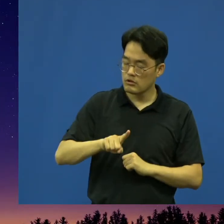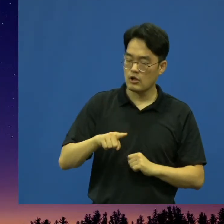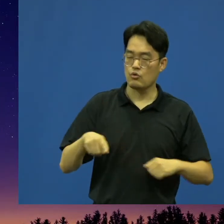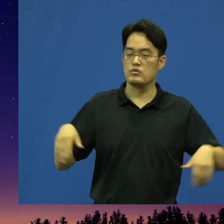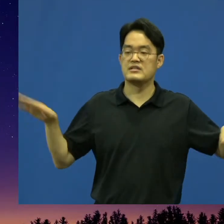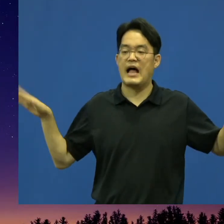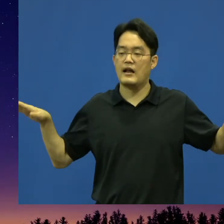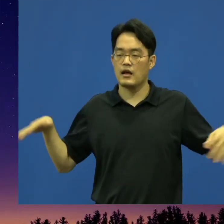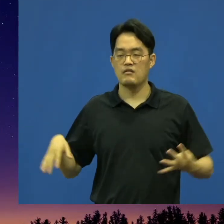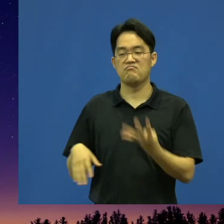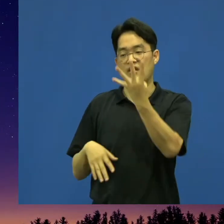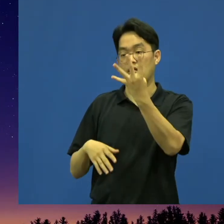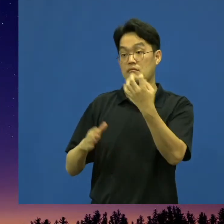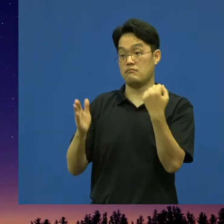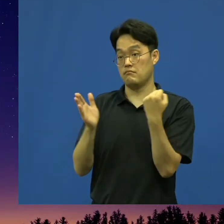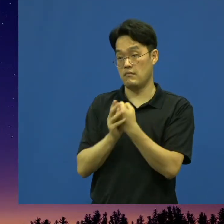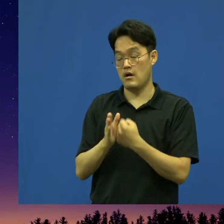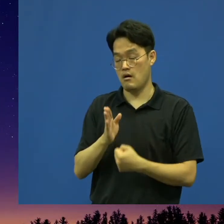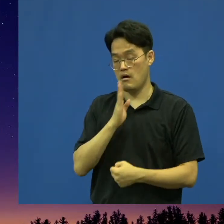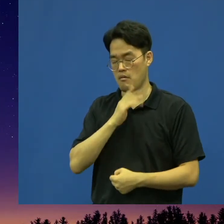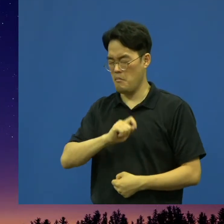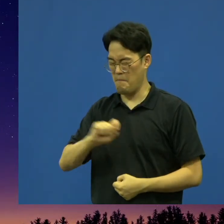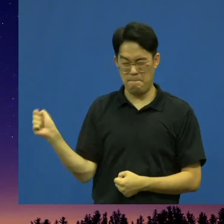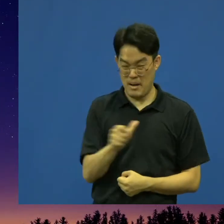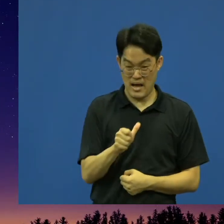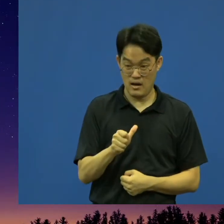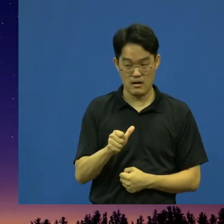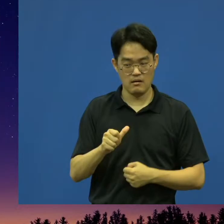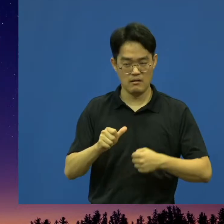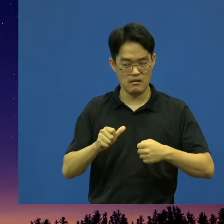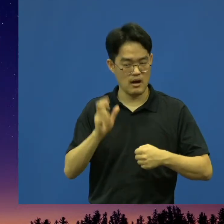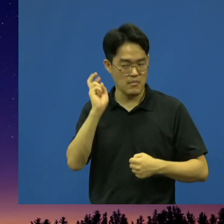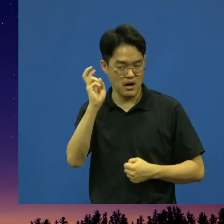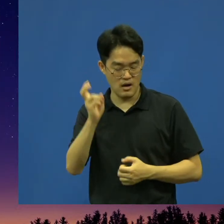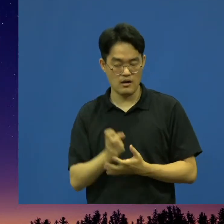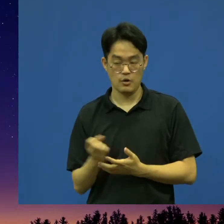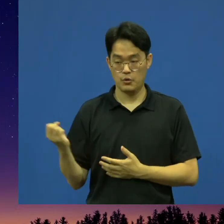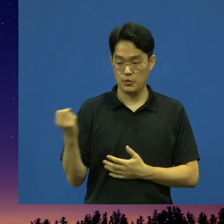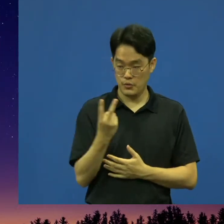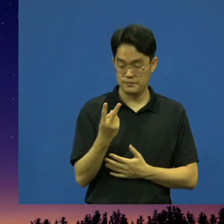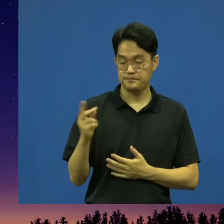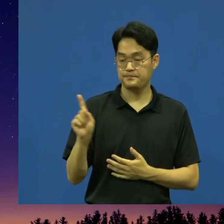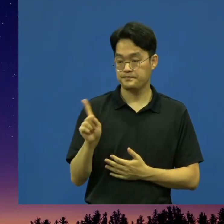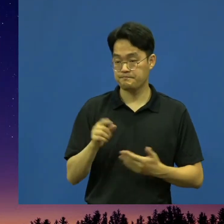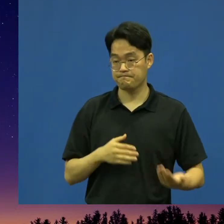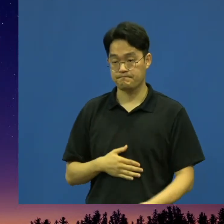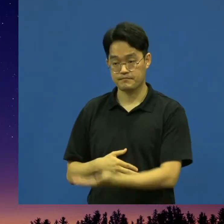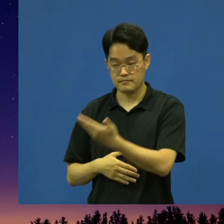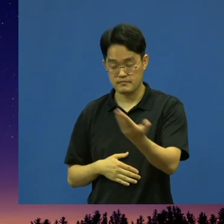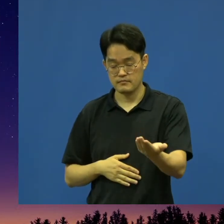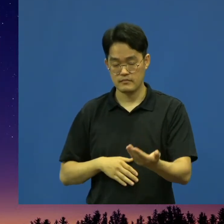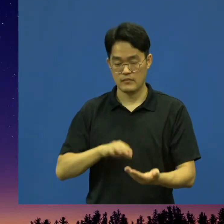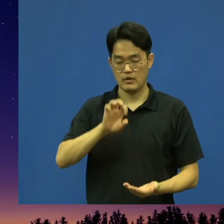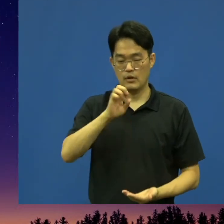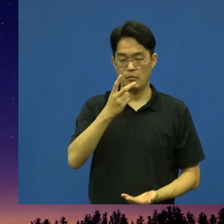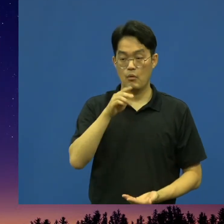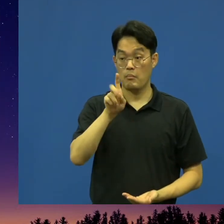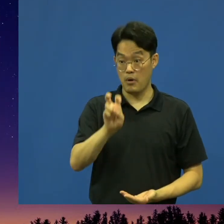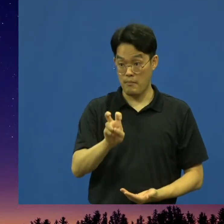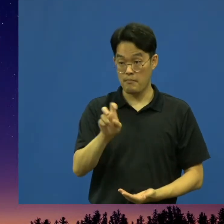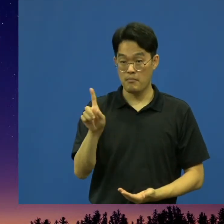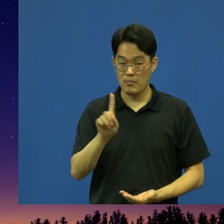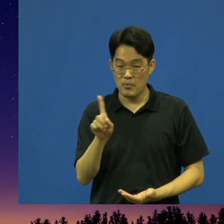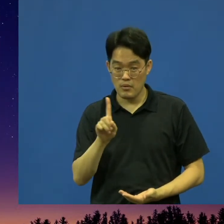4개 달렸으니까 얼마나 민첩하겠죠? 거기다가 여러분이 표범은 굉장히